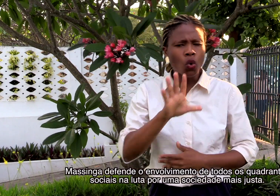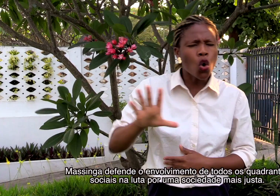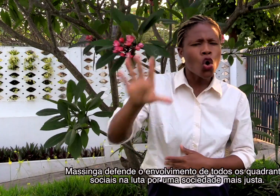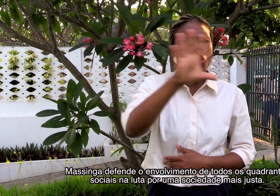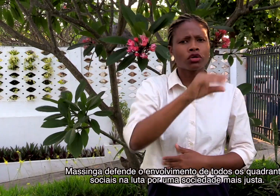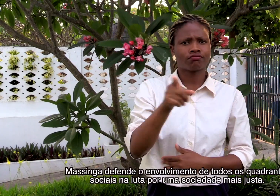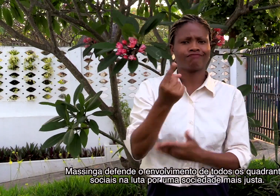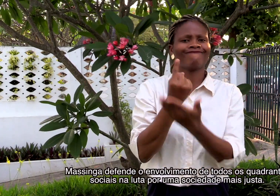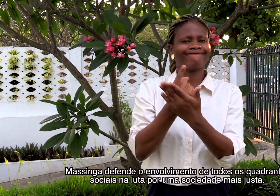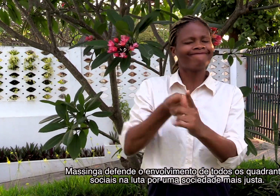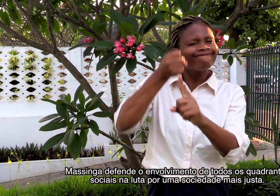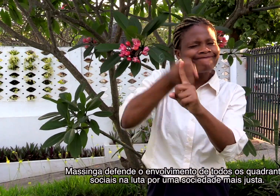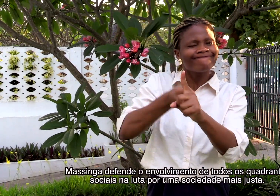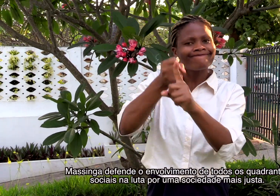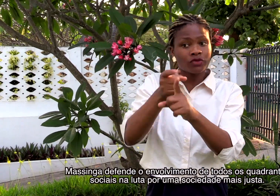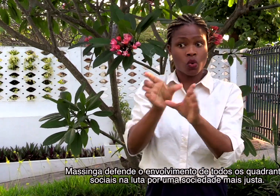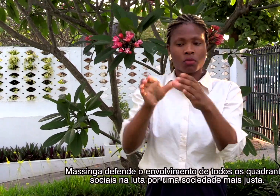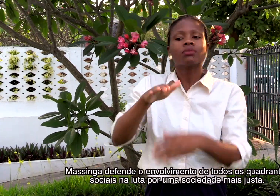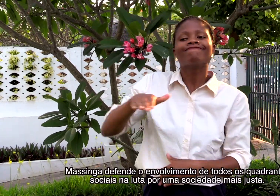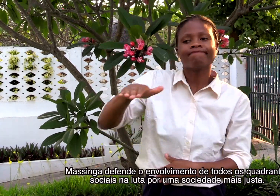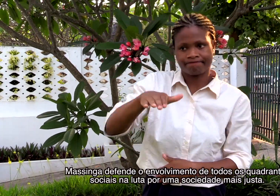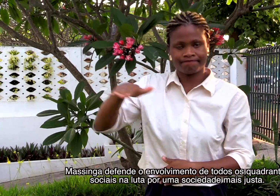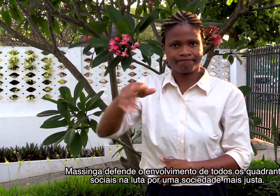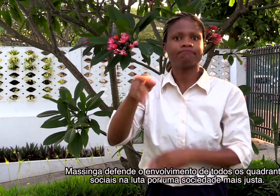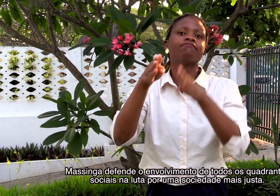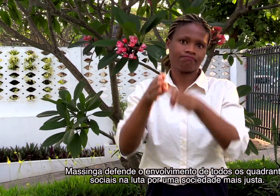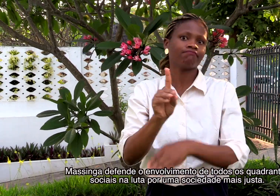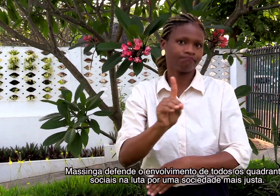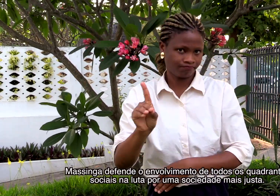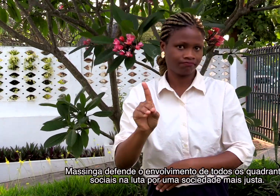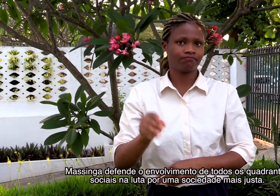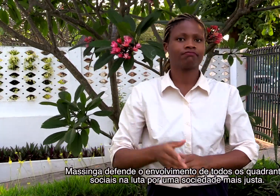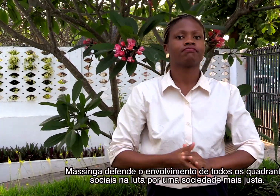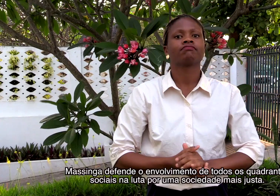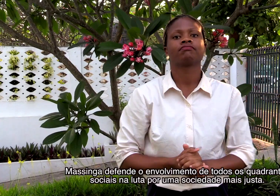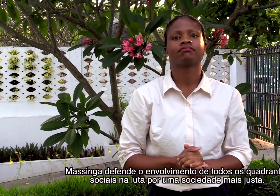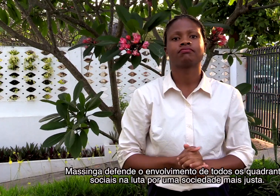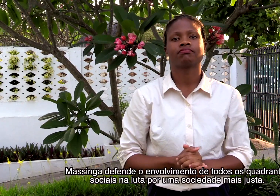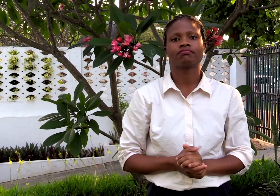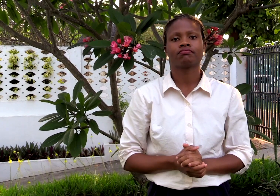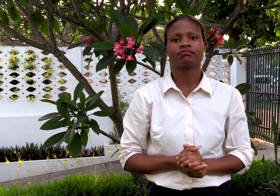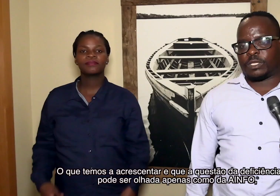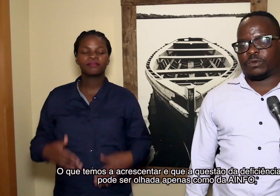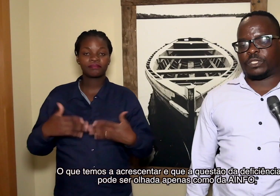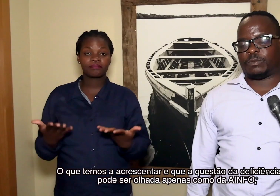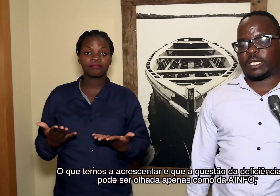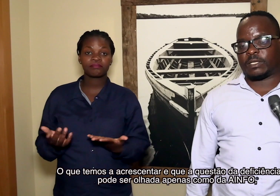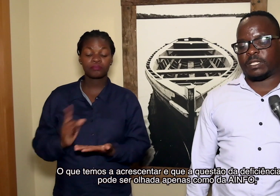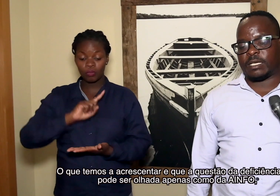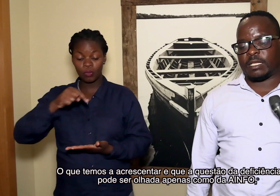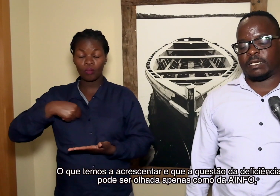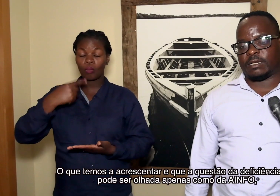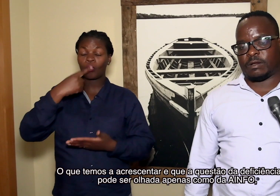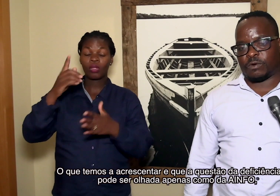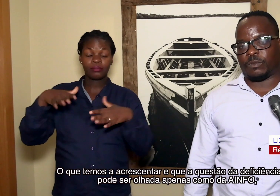Massinga defende o envolvimento de todos os quadrantes sociais na luta por uma sociedade mais justa. O que nós temos a